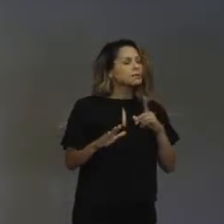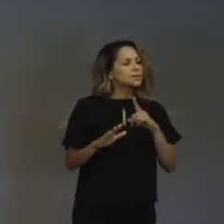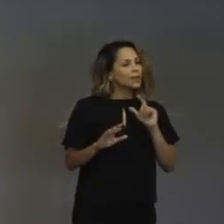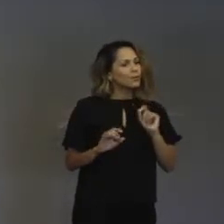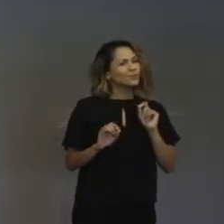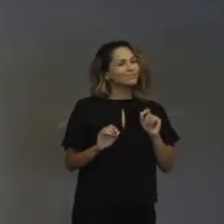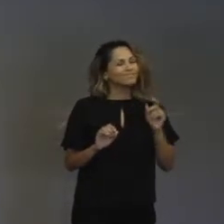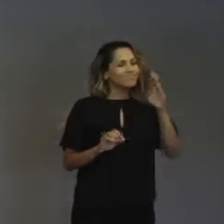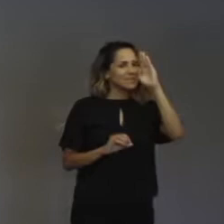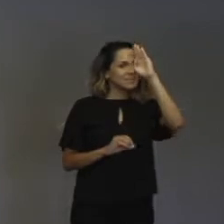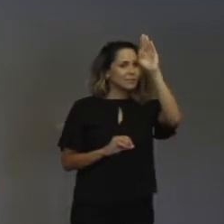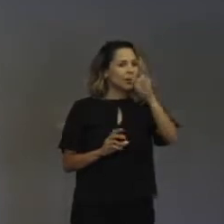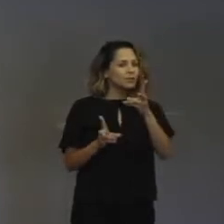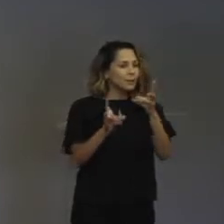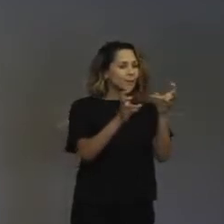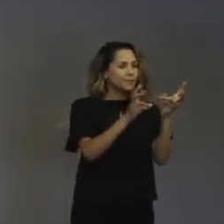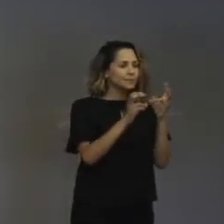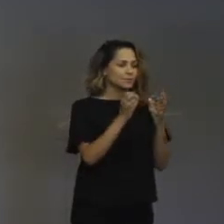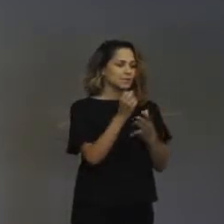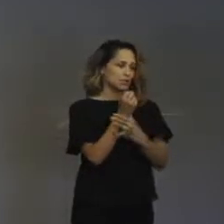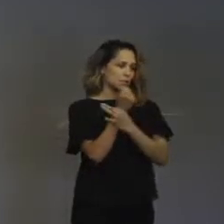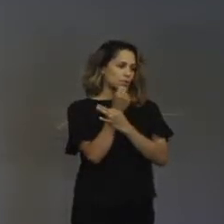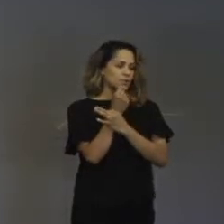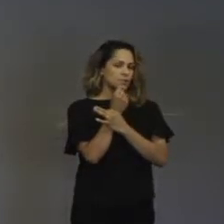cidade como São Paulo, da percepção de segurança.